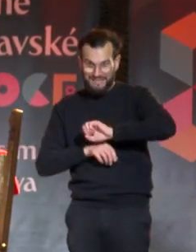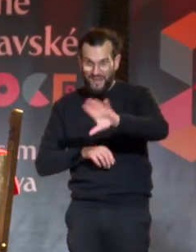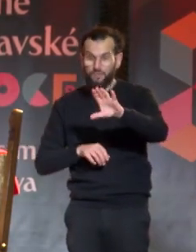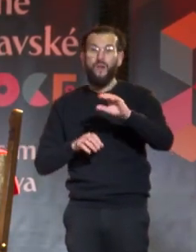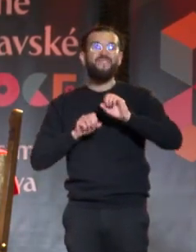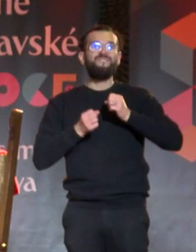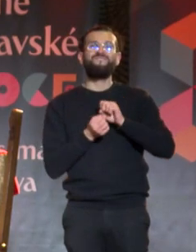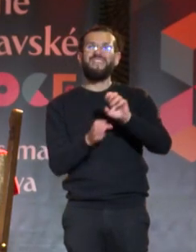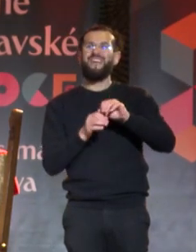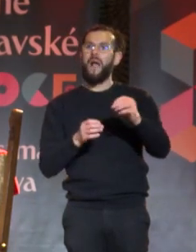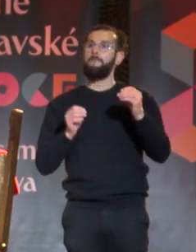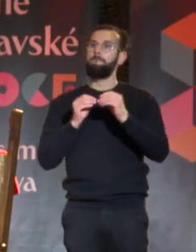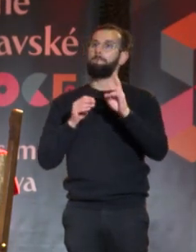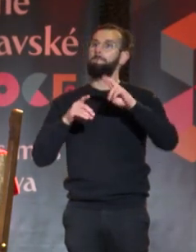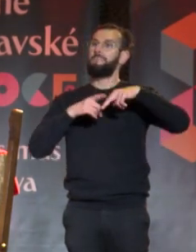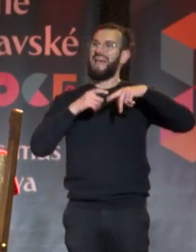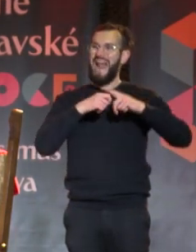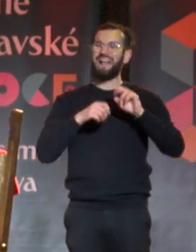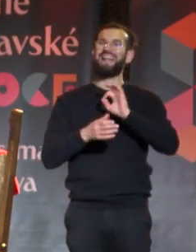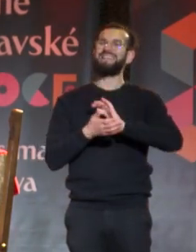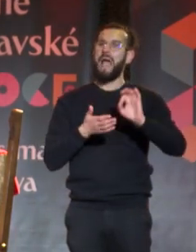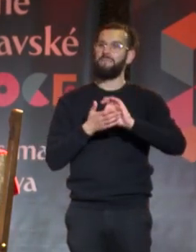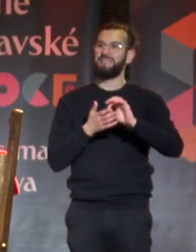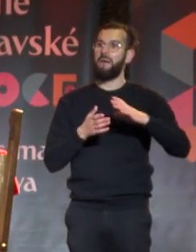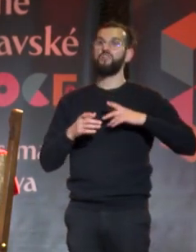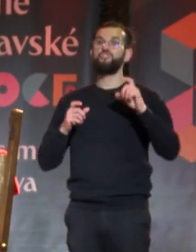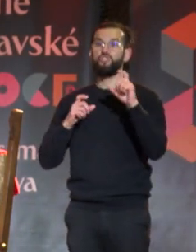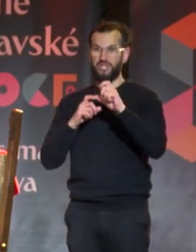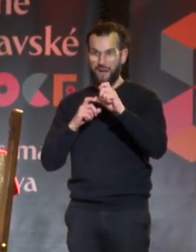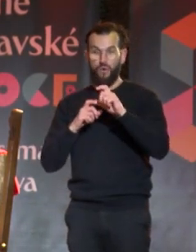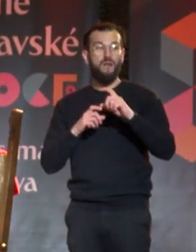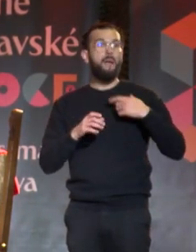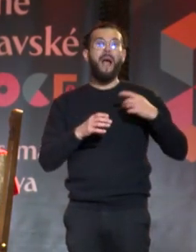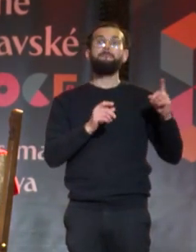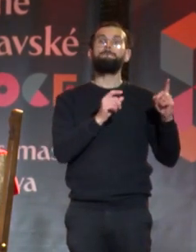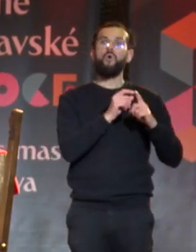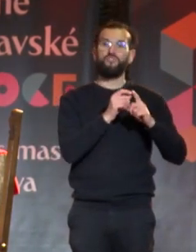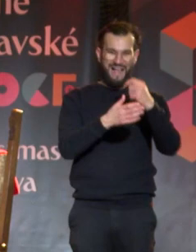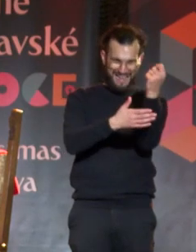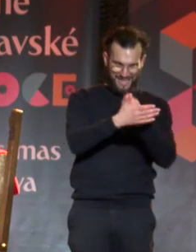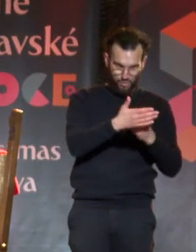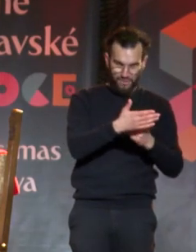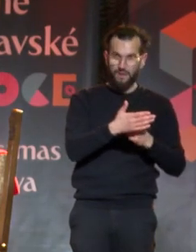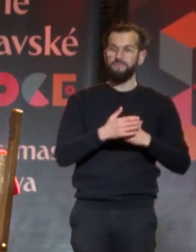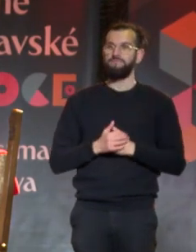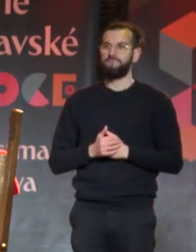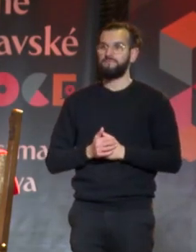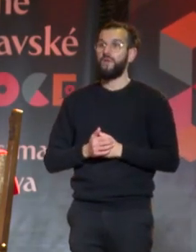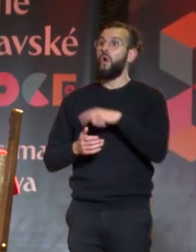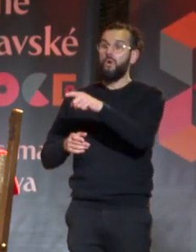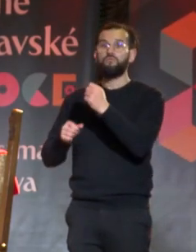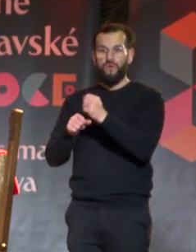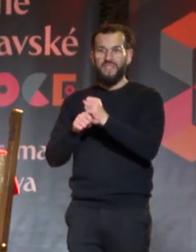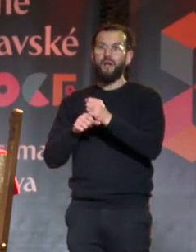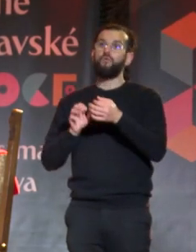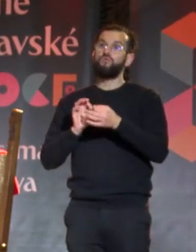Brak, ktorú napísala Jana Šrámková a ilustroval Filip Pošivač, režisér rovnomenného filmu, na ktorý